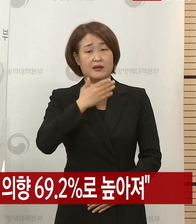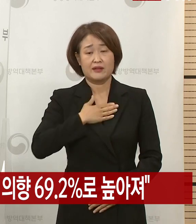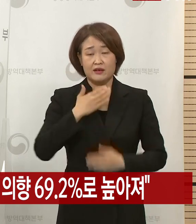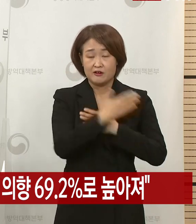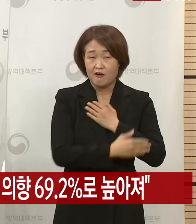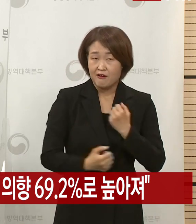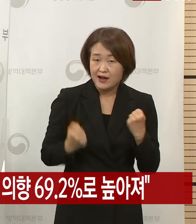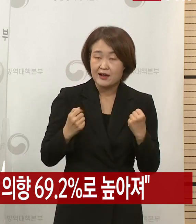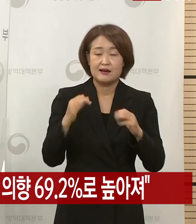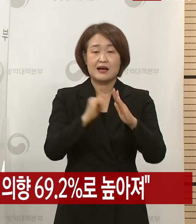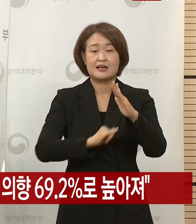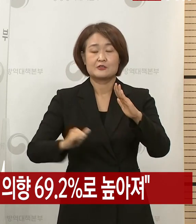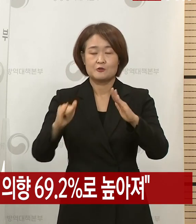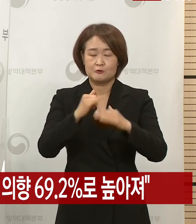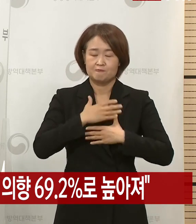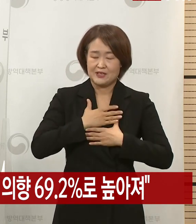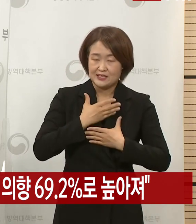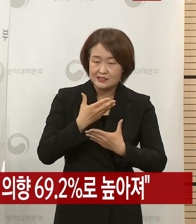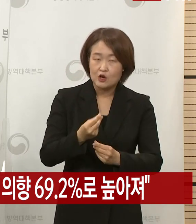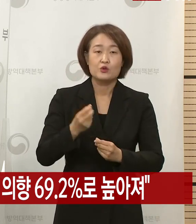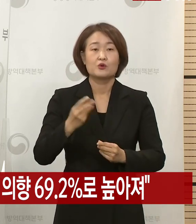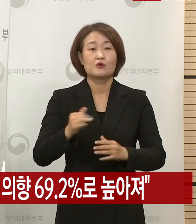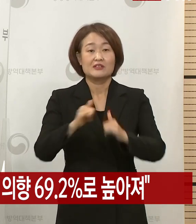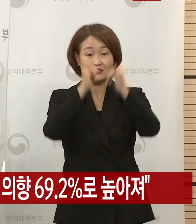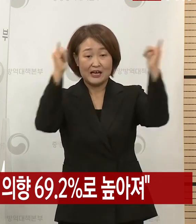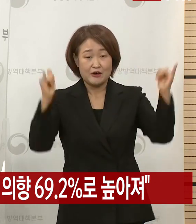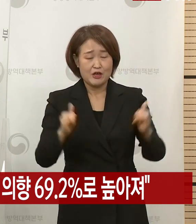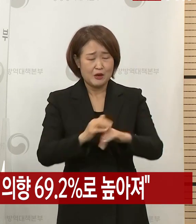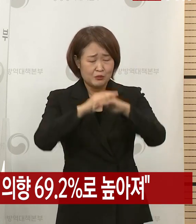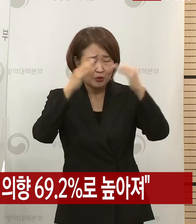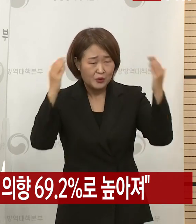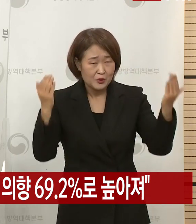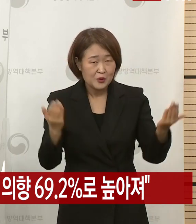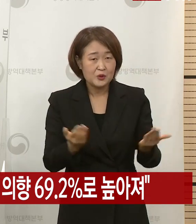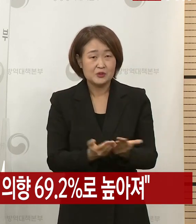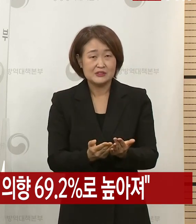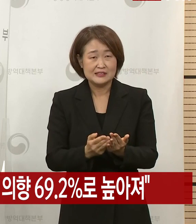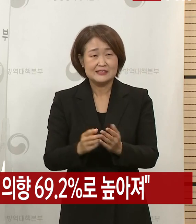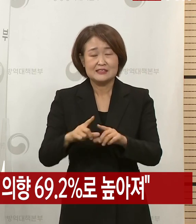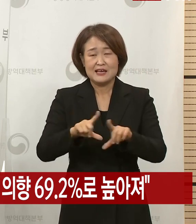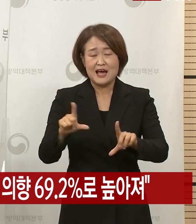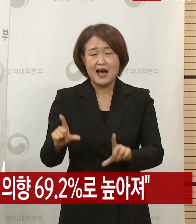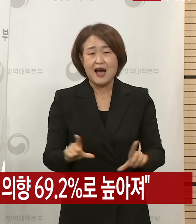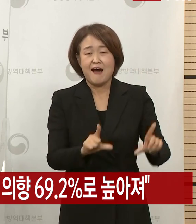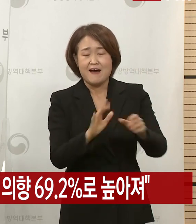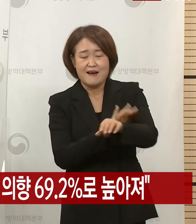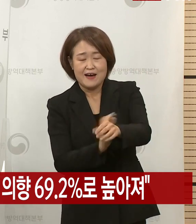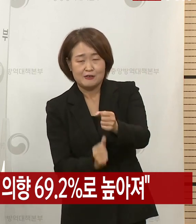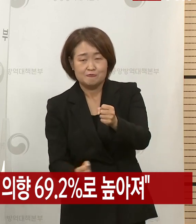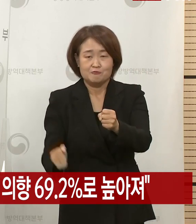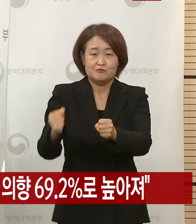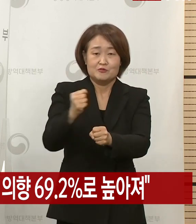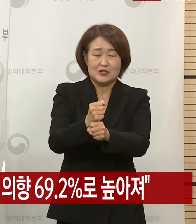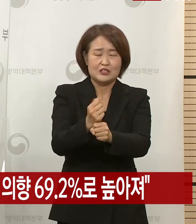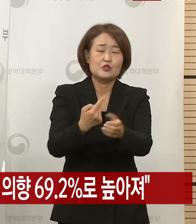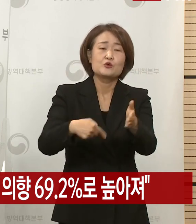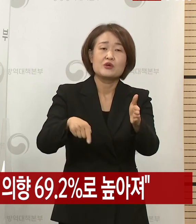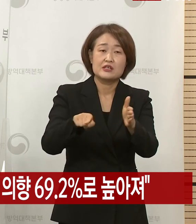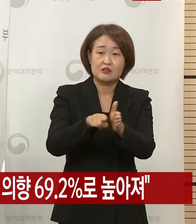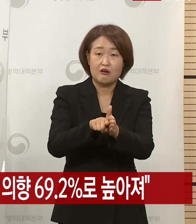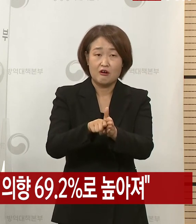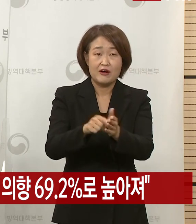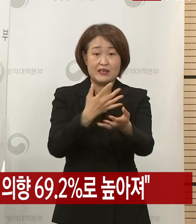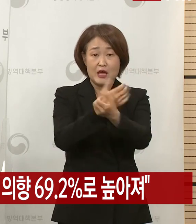가족의 안전, 그리고 우리 사회 공동체 모두가 일상으로 돌아갈 수 있도록 예방접종 순서가 오면